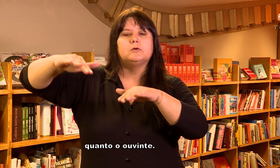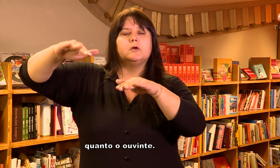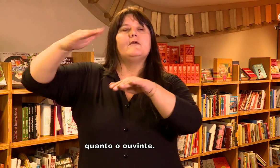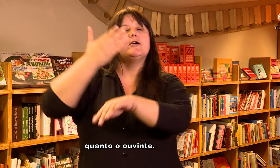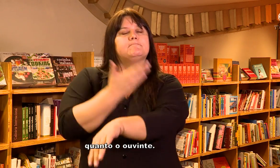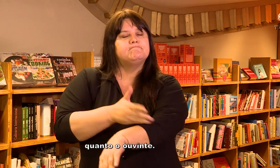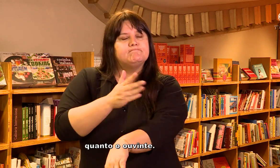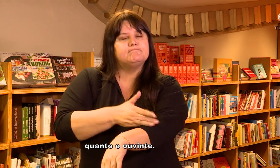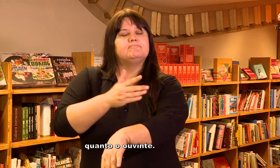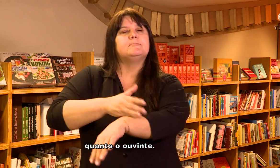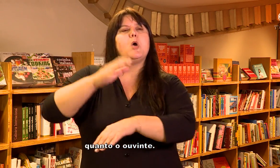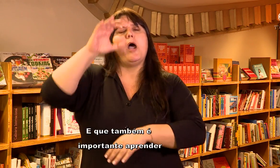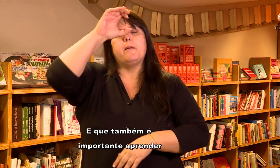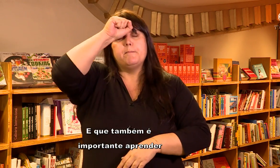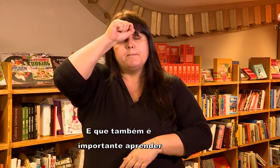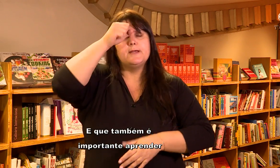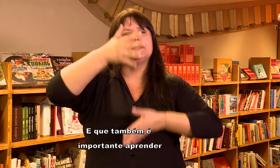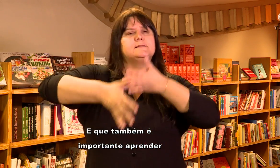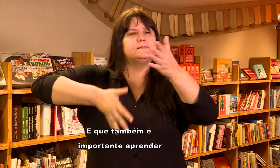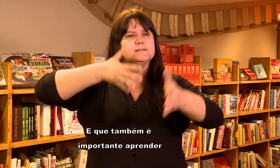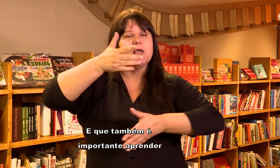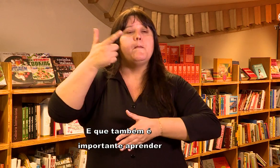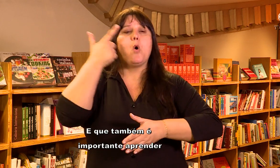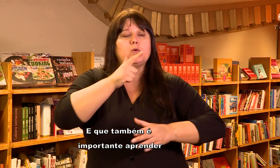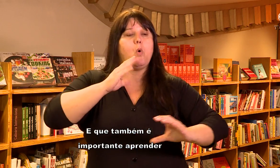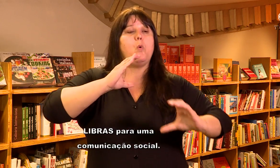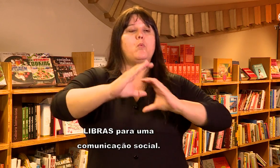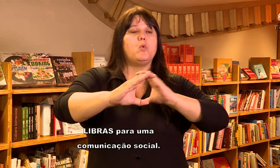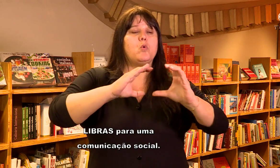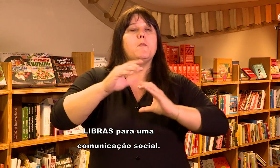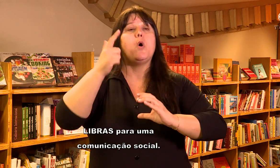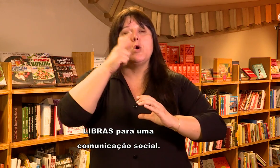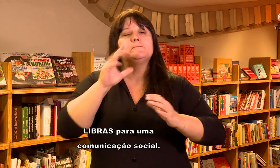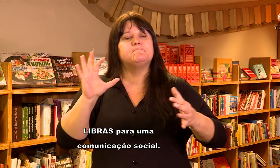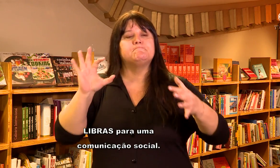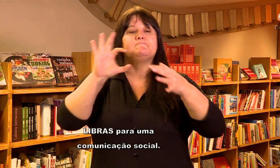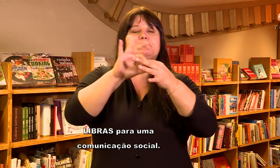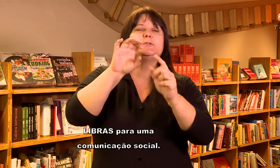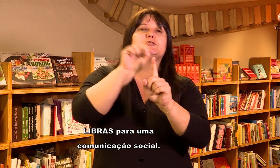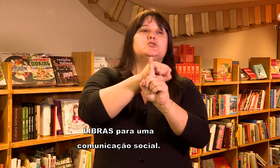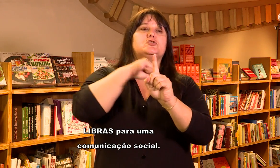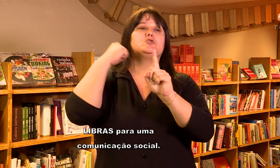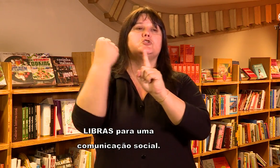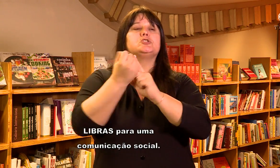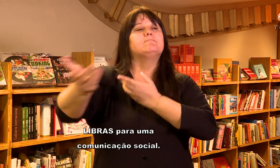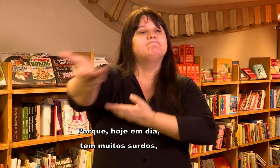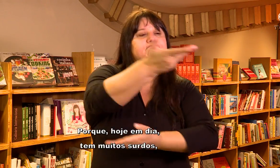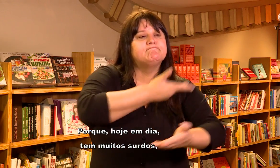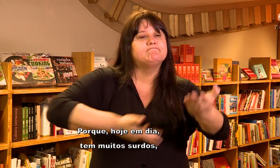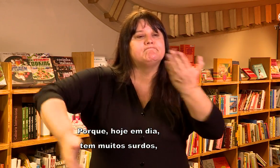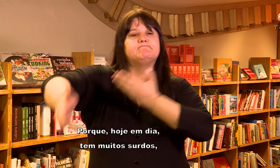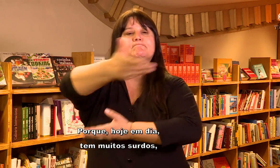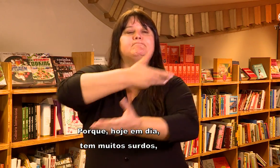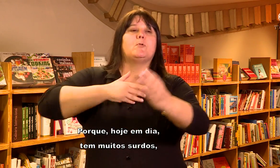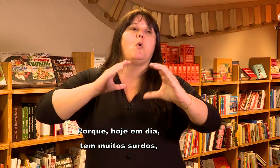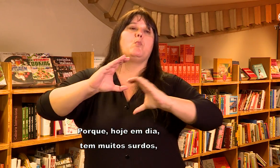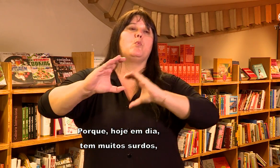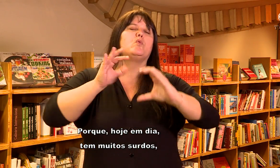quanto o ouvinte. E que também é importante aprender Libras para uma comunicação social. Porque hoje em dia tem muitos